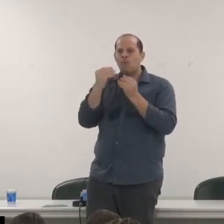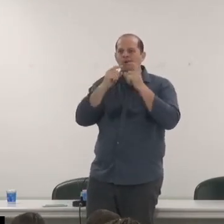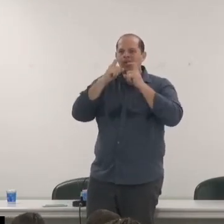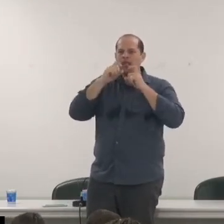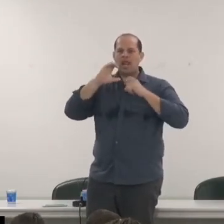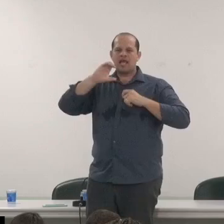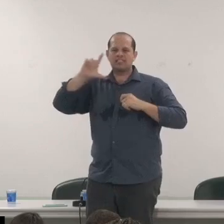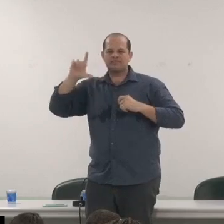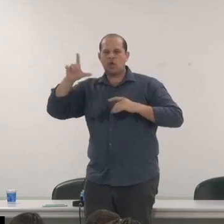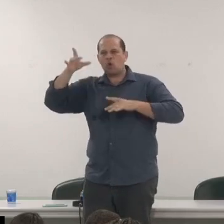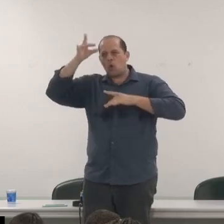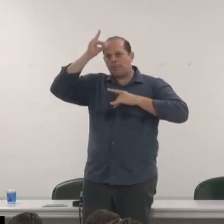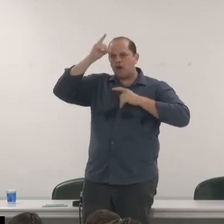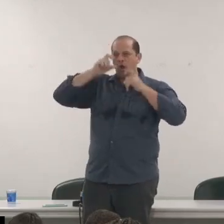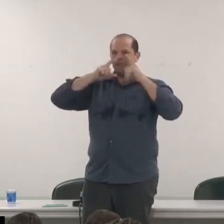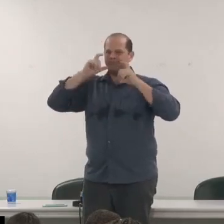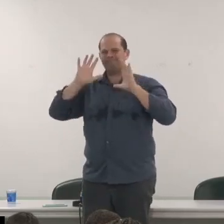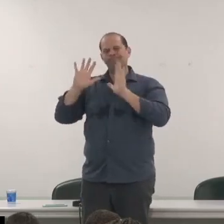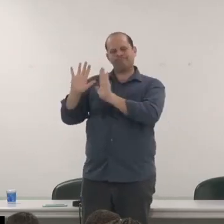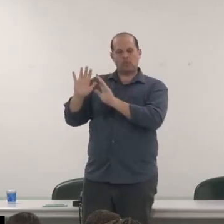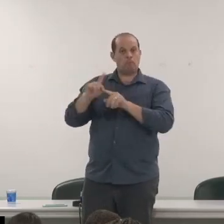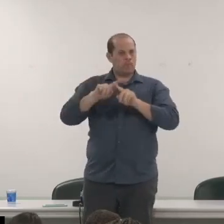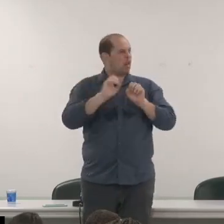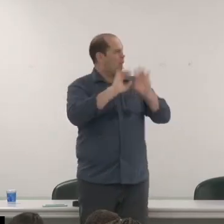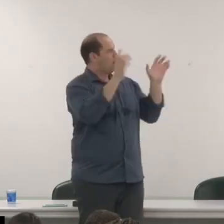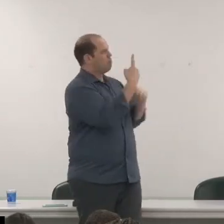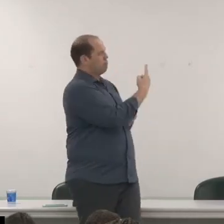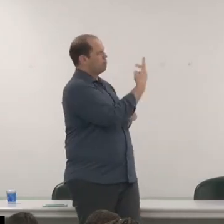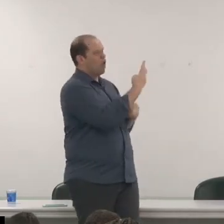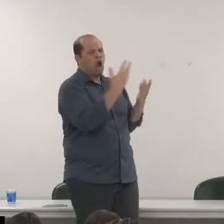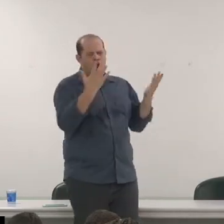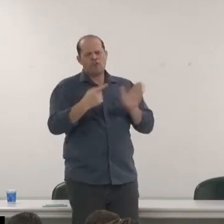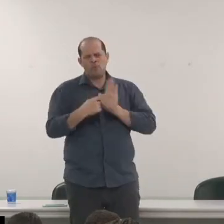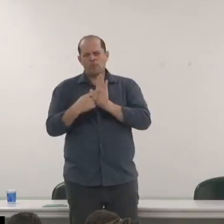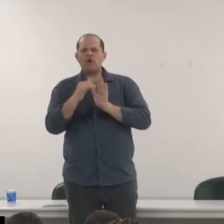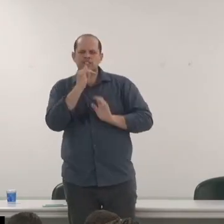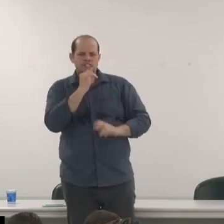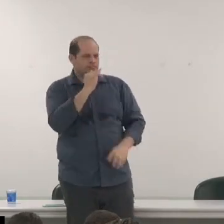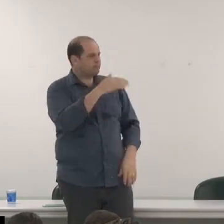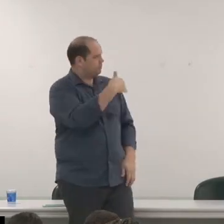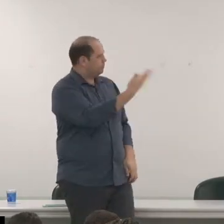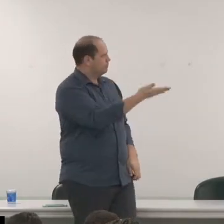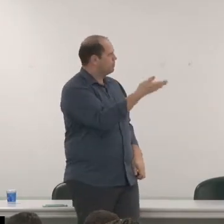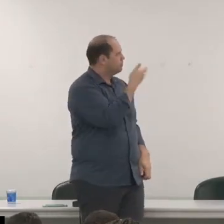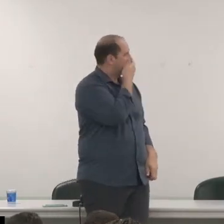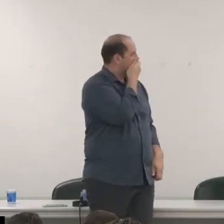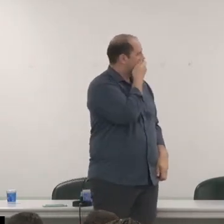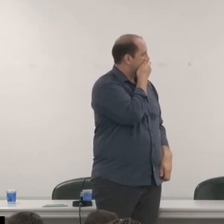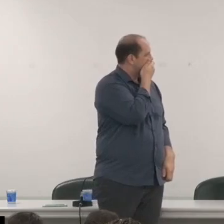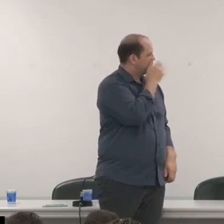são especificamente ligados à palavra, né, a ideia que está sendo sinalizada. Eu vou mostrar um exemplo de cada